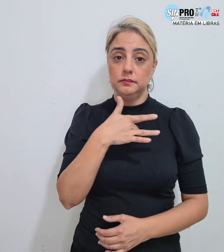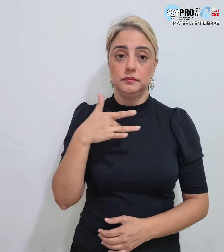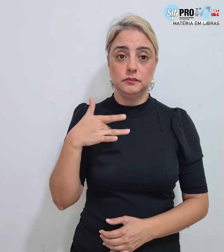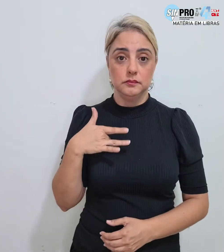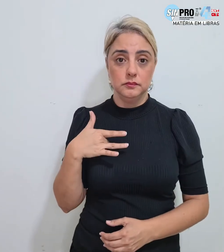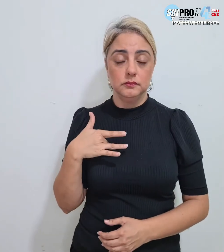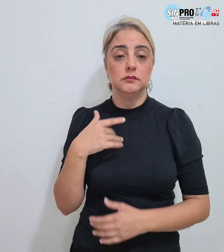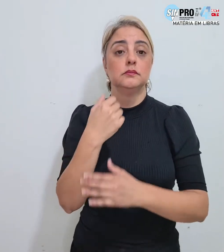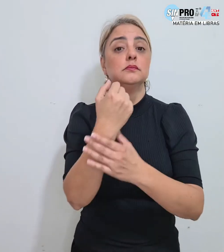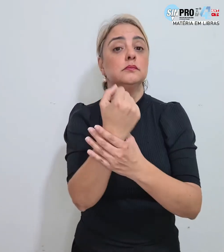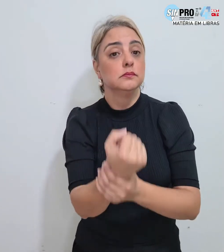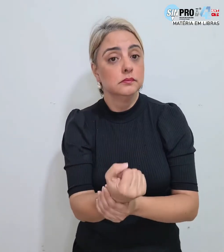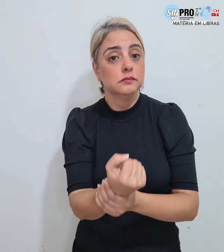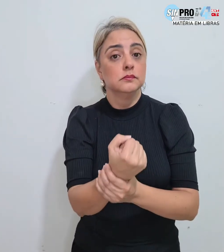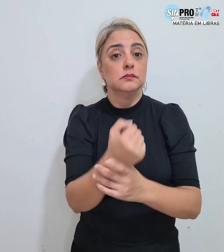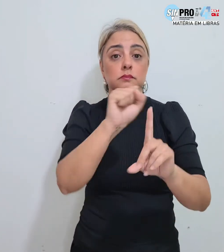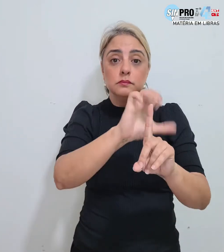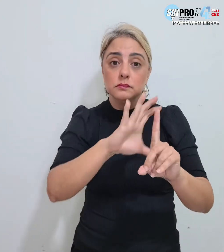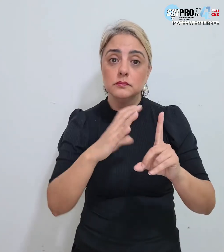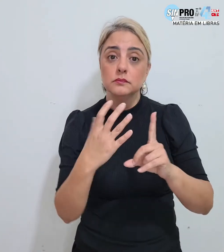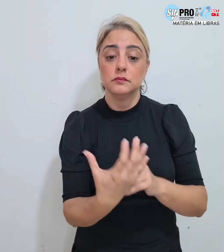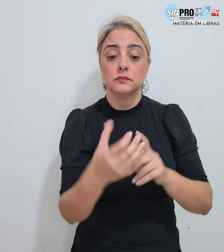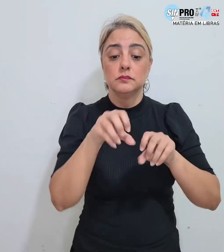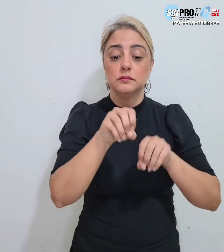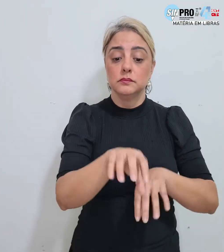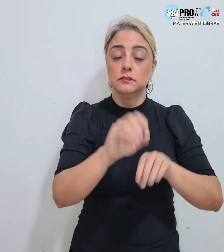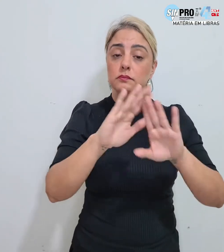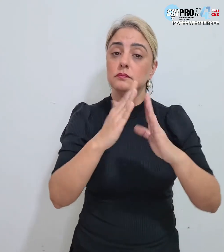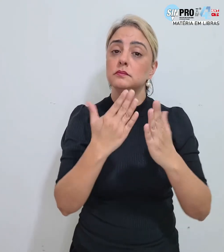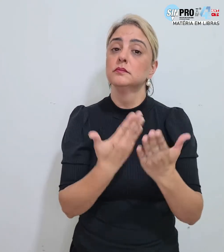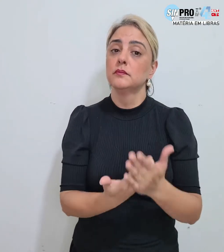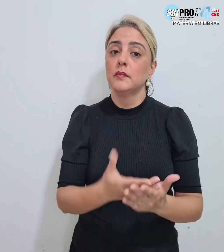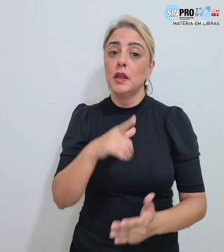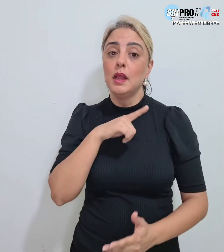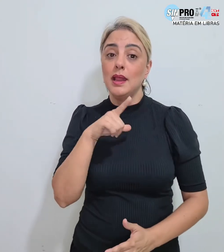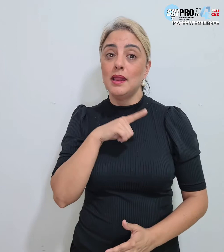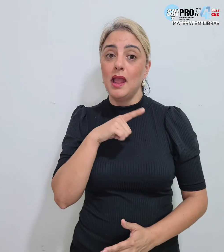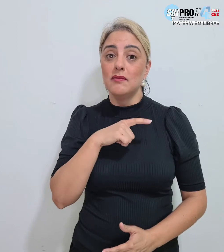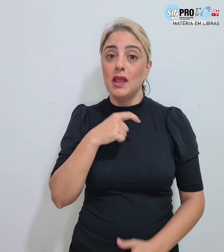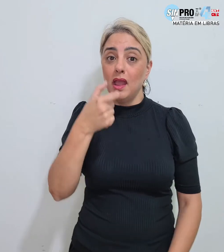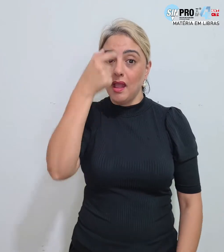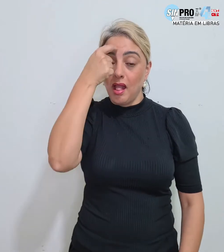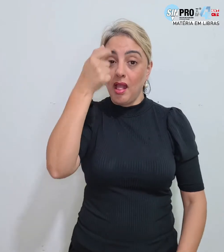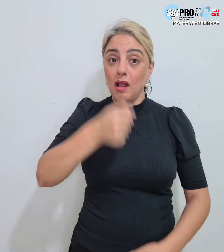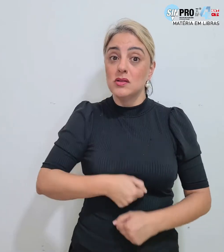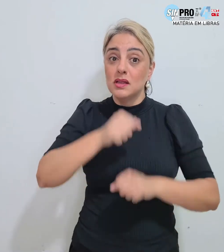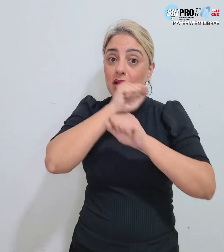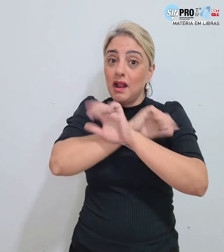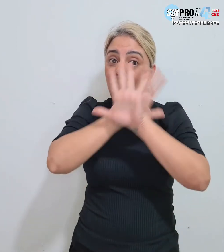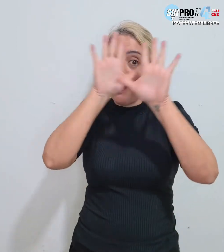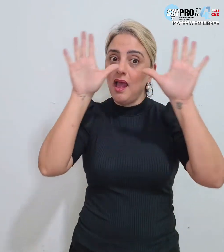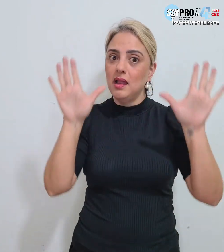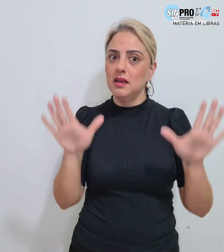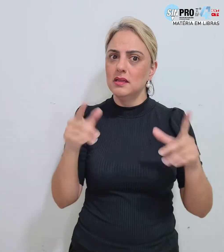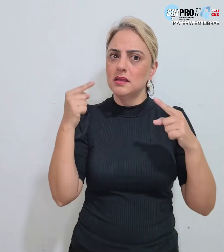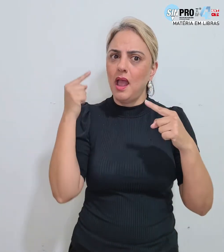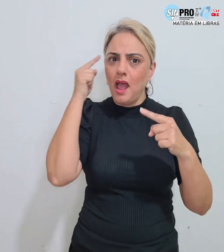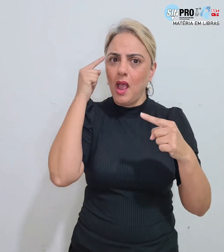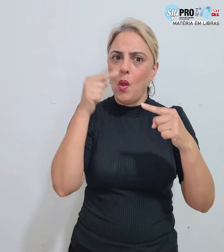saúde e a segurança das comunidades educacionais. Deve haver consenso e clareza sobre as medidas de